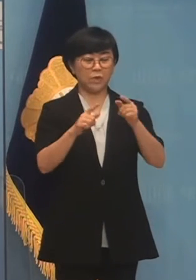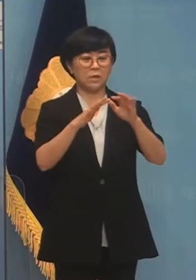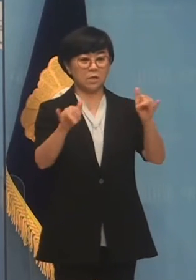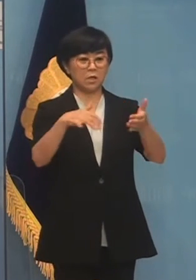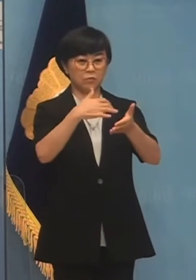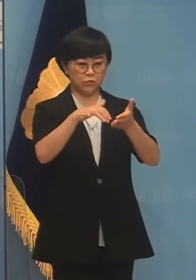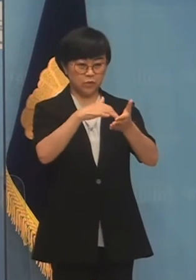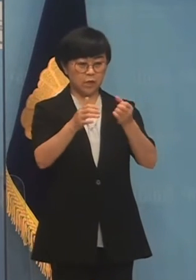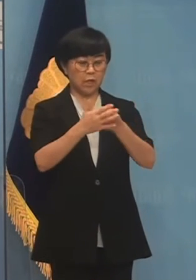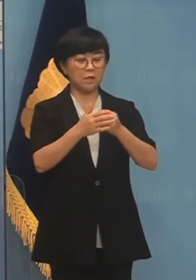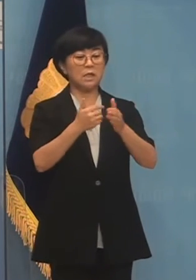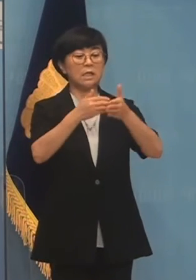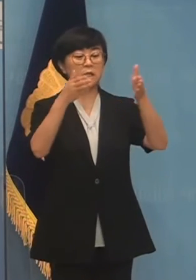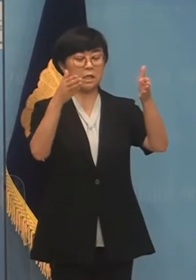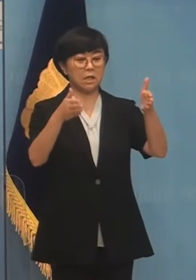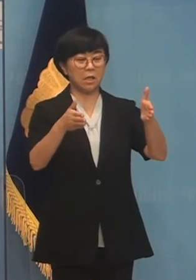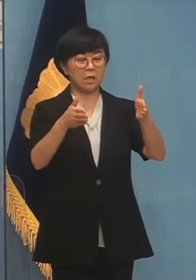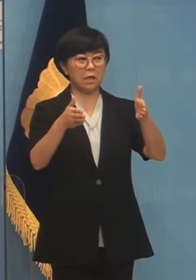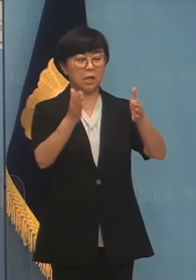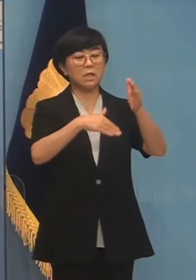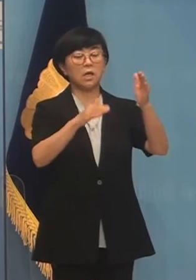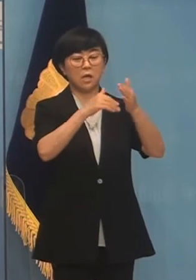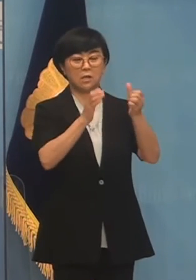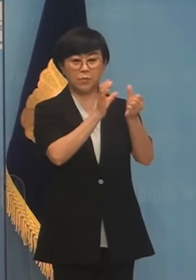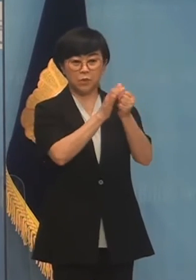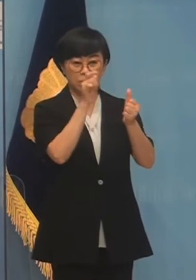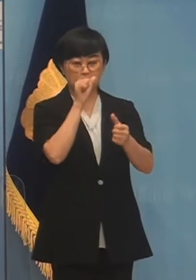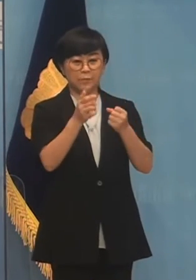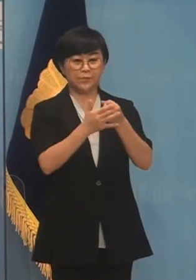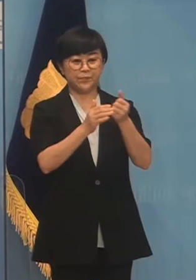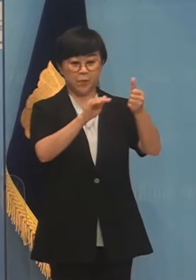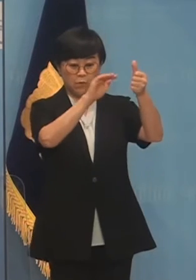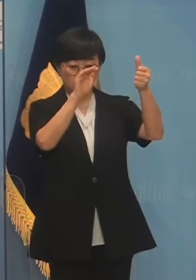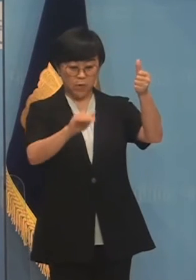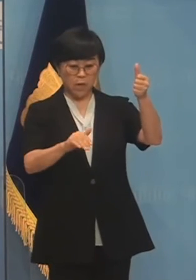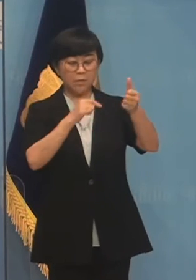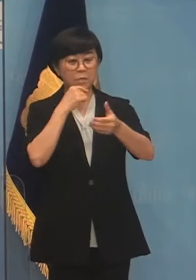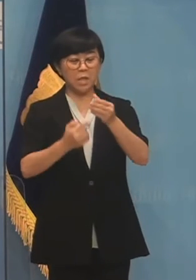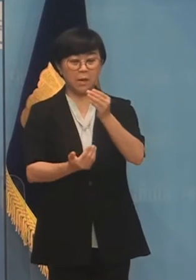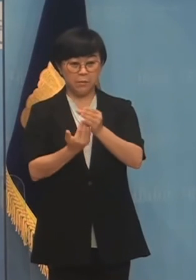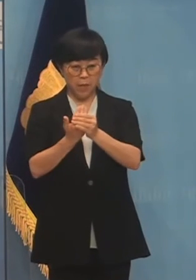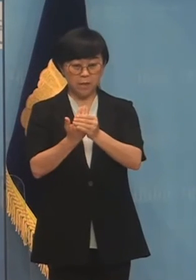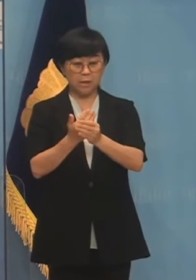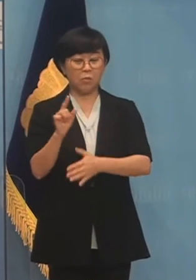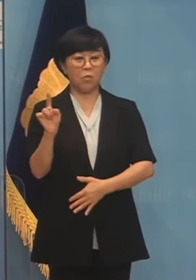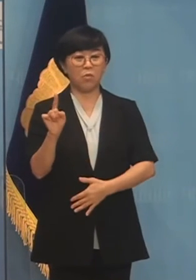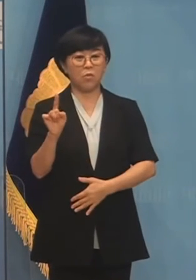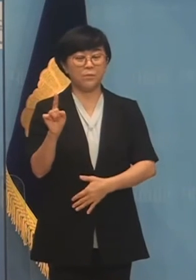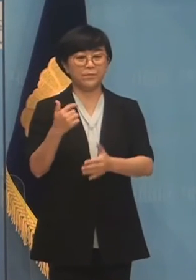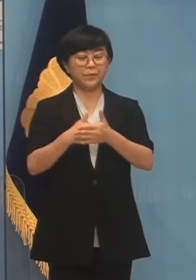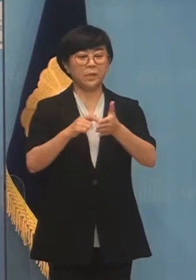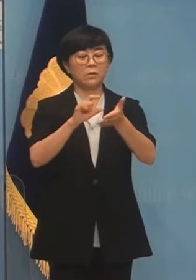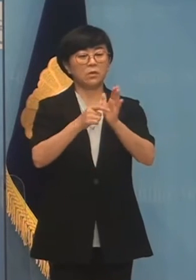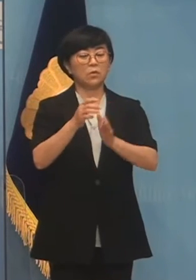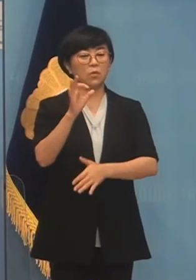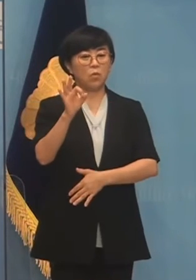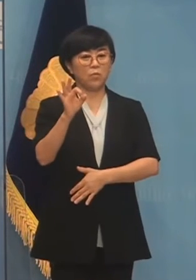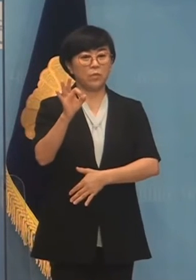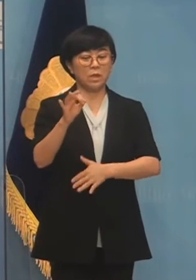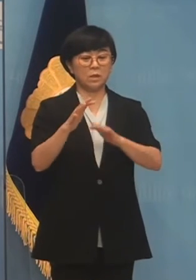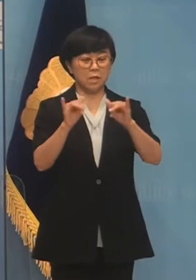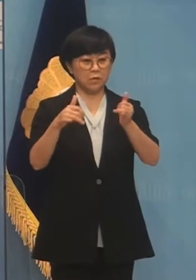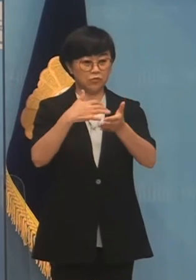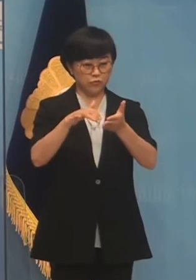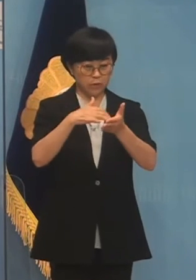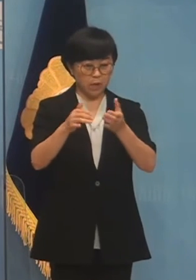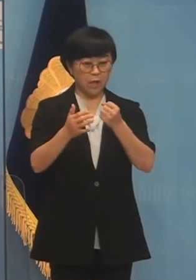기간이 보장되어야 합니다. 하도급 노동자들의 중대 재해가 끊이지 않는 것은 적정 비용,